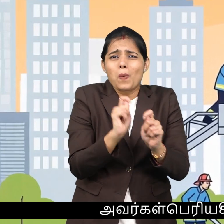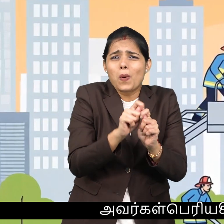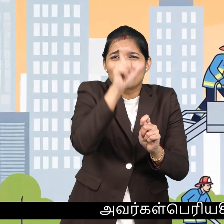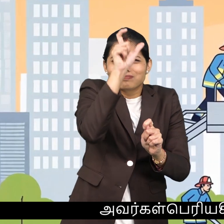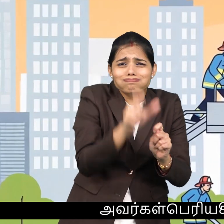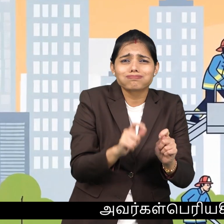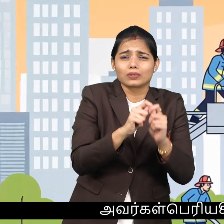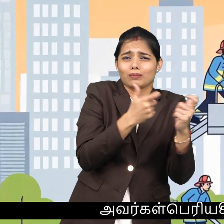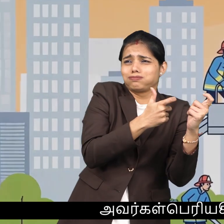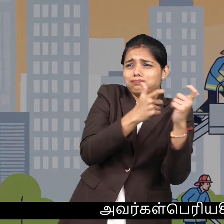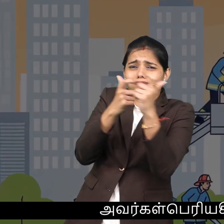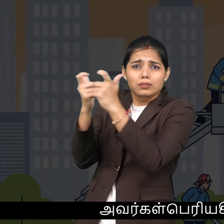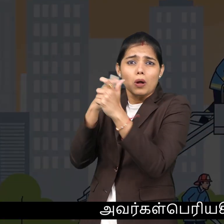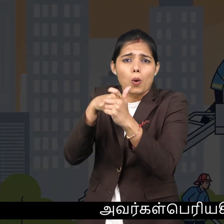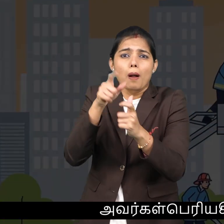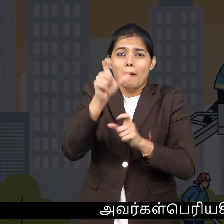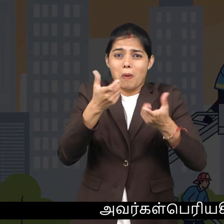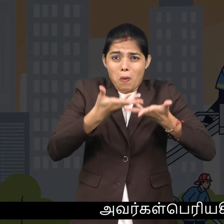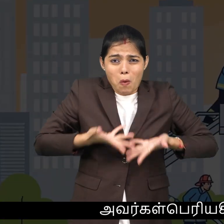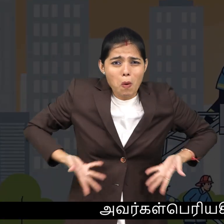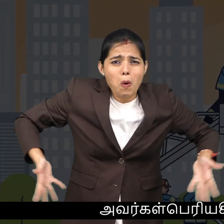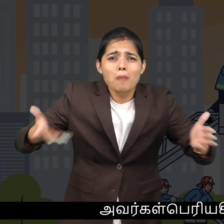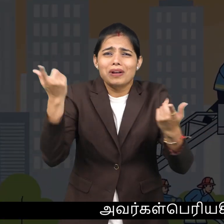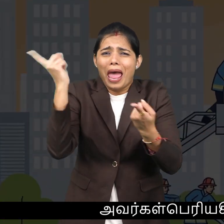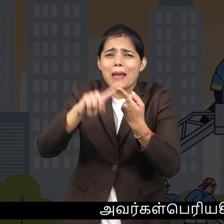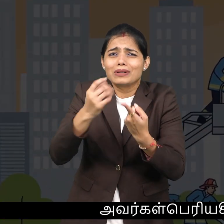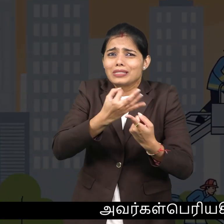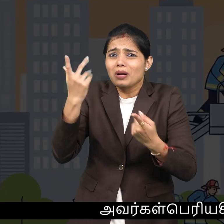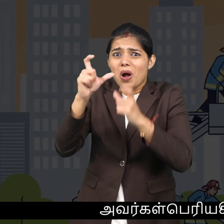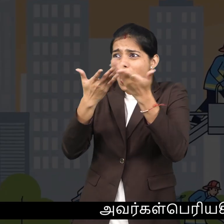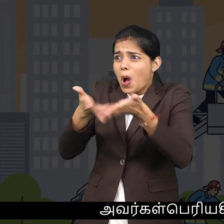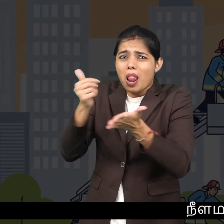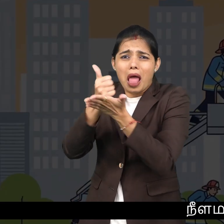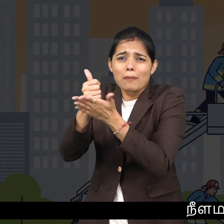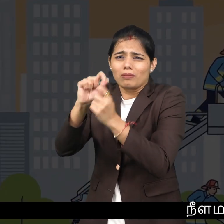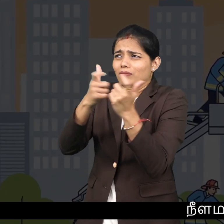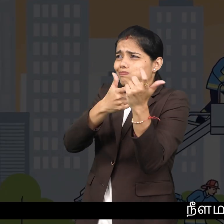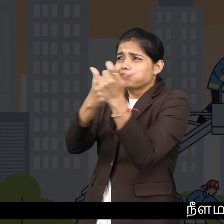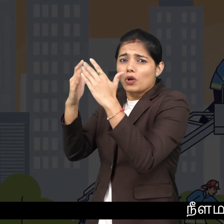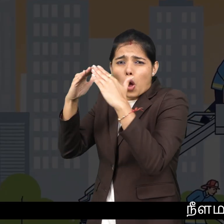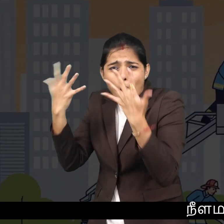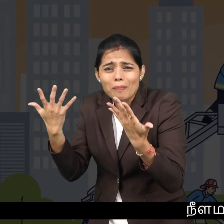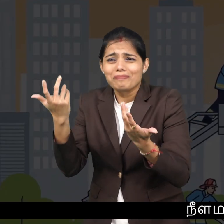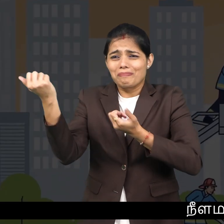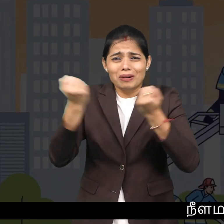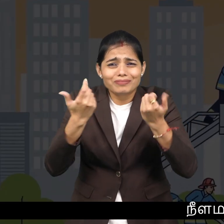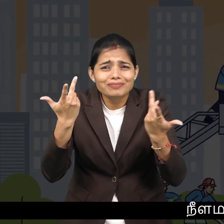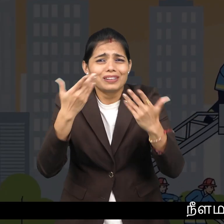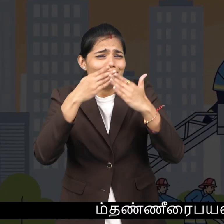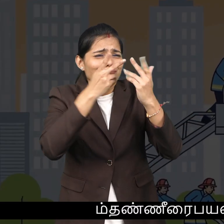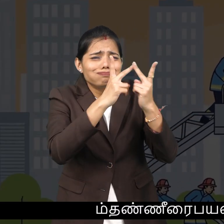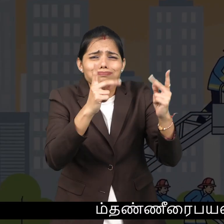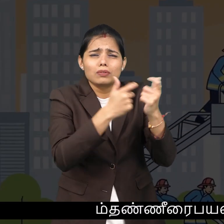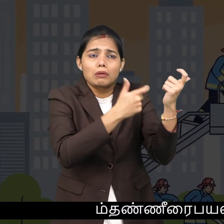தீயணைப்பு வீரர்கள் துணிச்சலானவர்கள். அவர்கள் சிறப்பு சீருடைகளையும் நீளமான குழாய்கள்